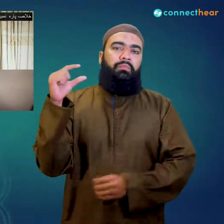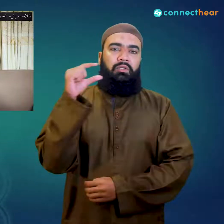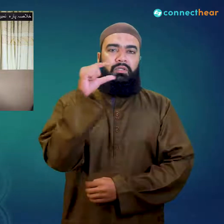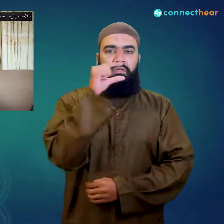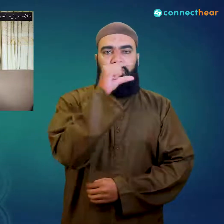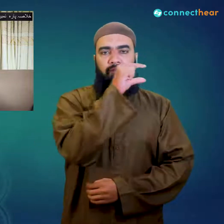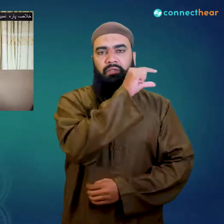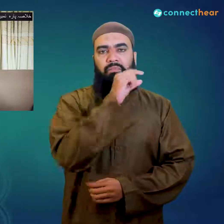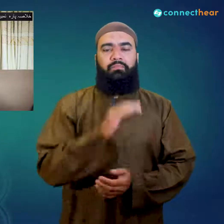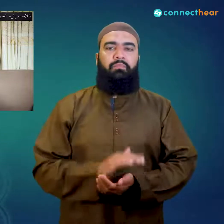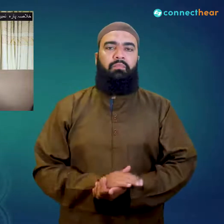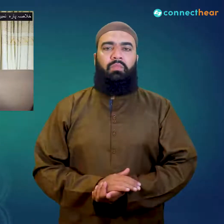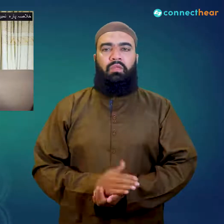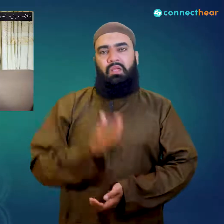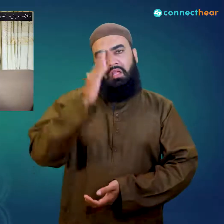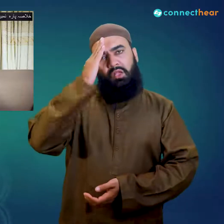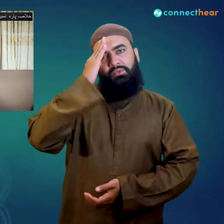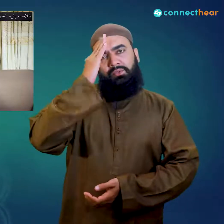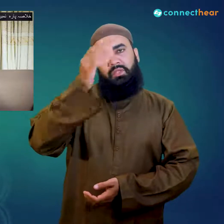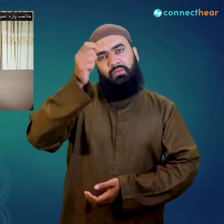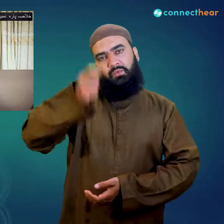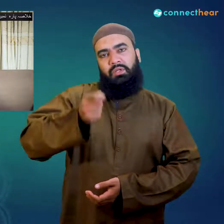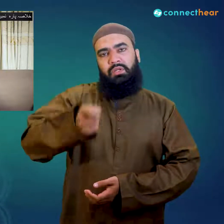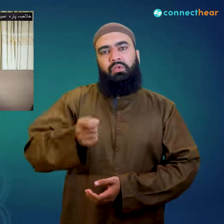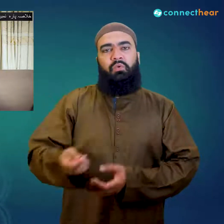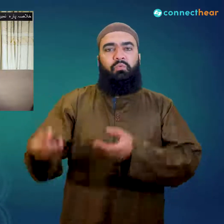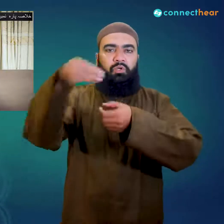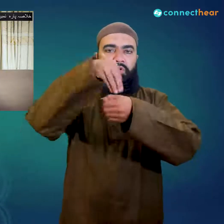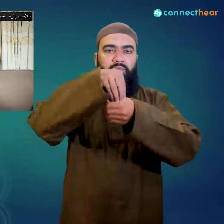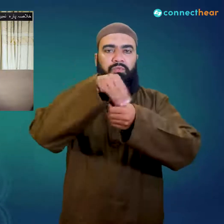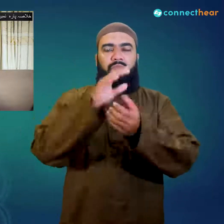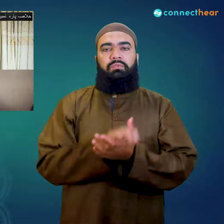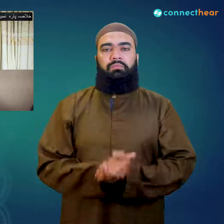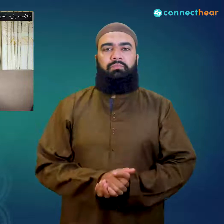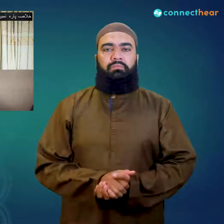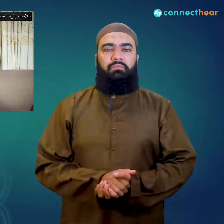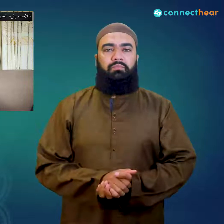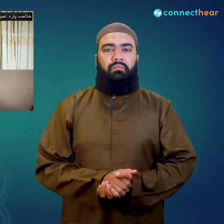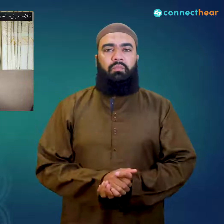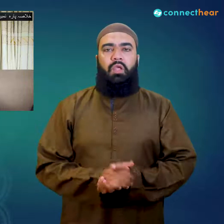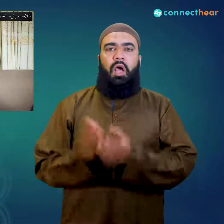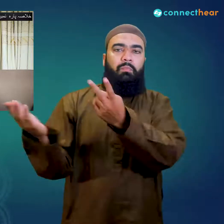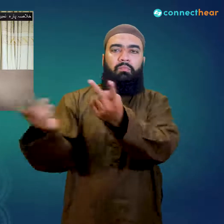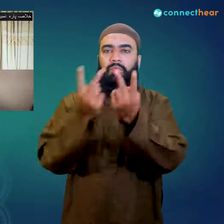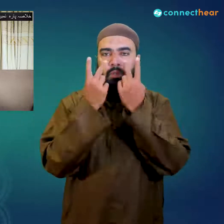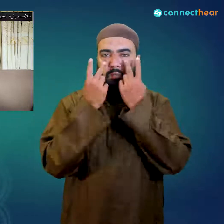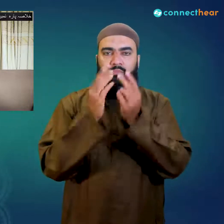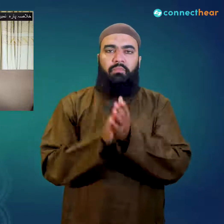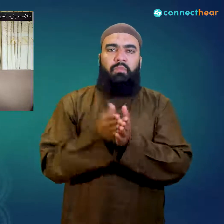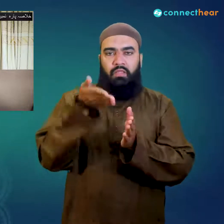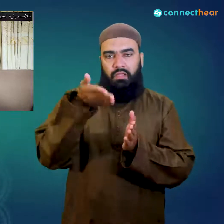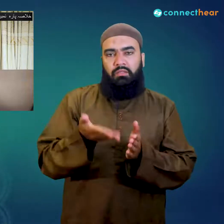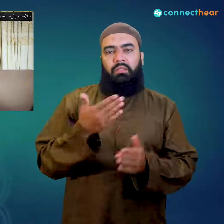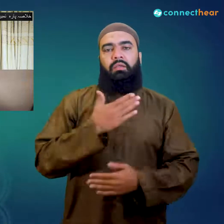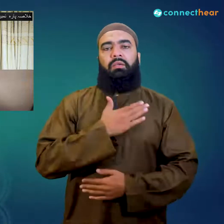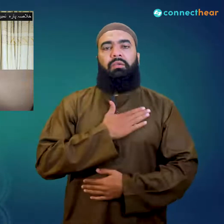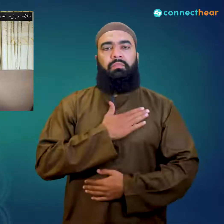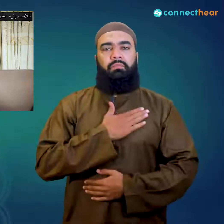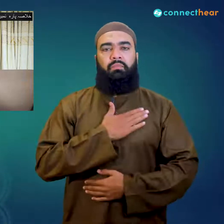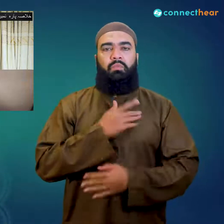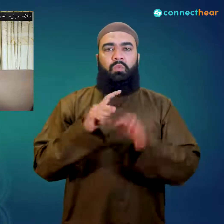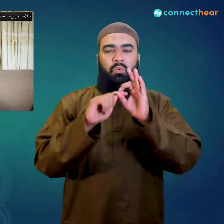بسم اللہ الرحمن الرحیم۔ السلام علیکم ورحمۃ اللہ۔ ناظرین کرام، آج سے